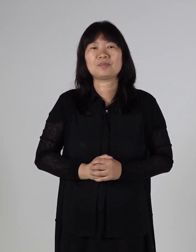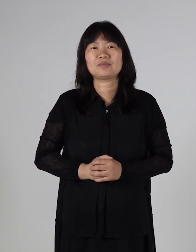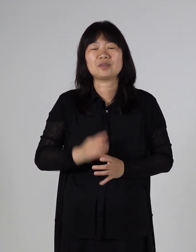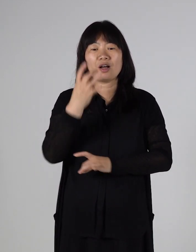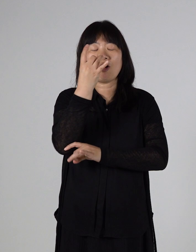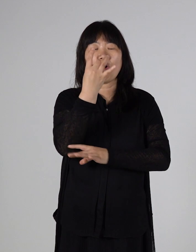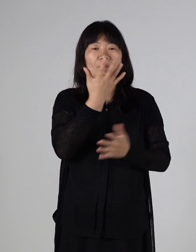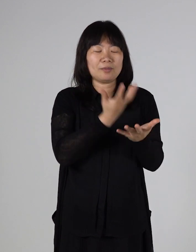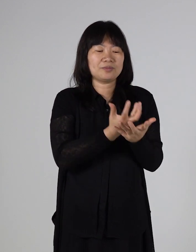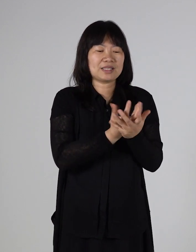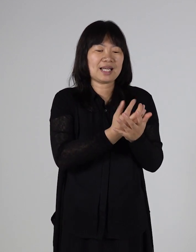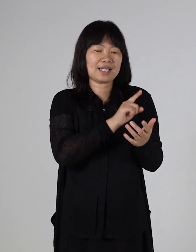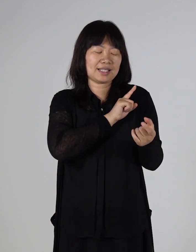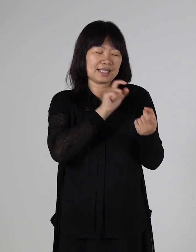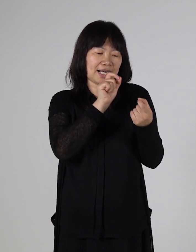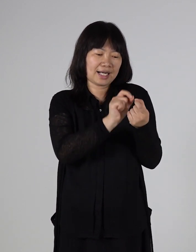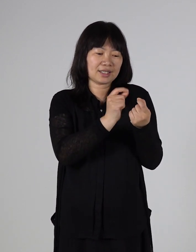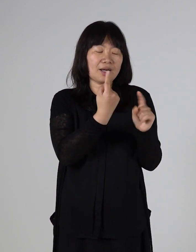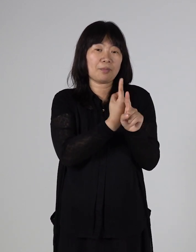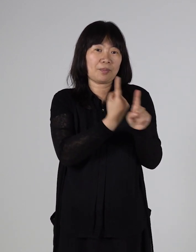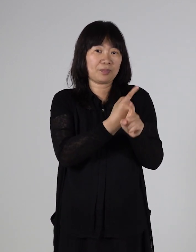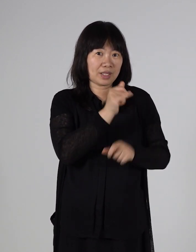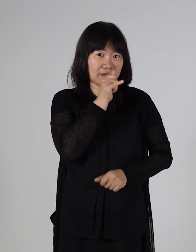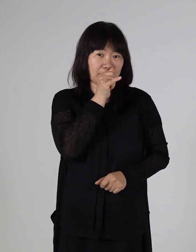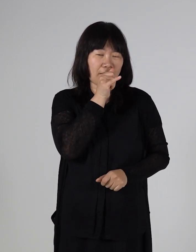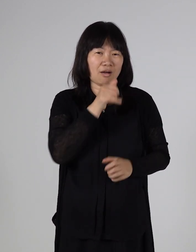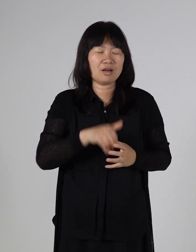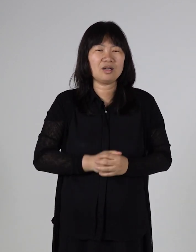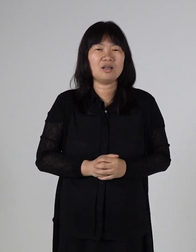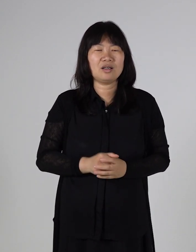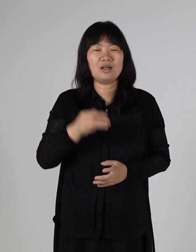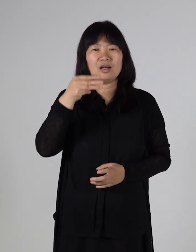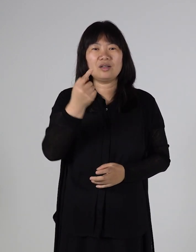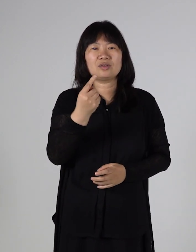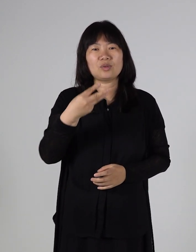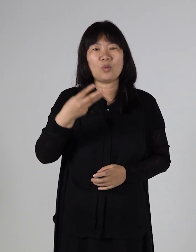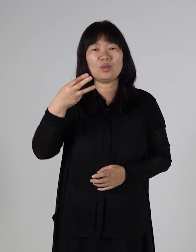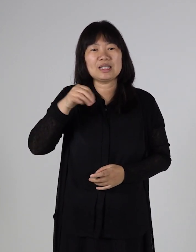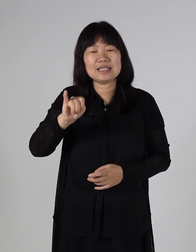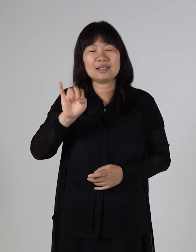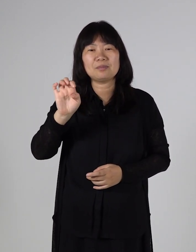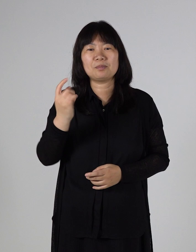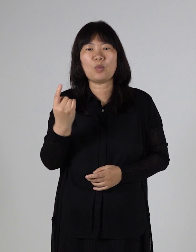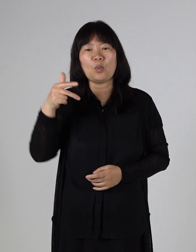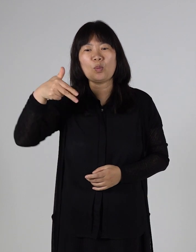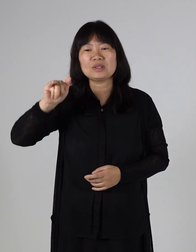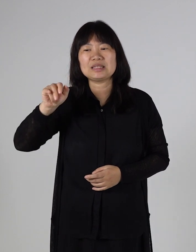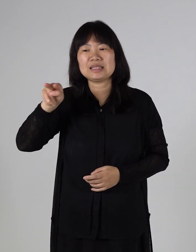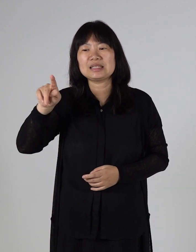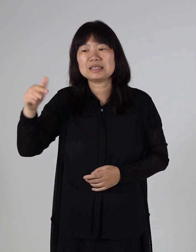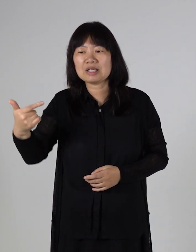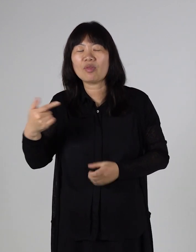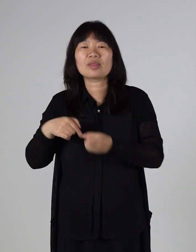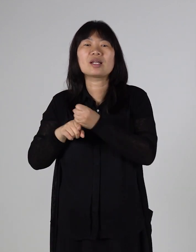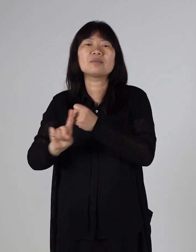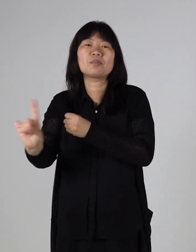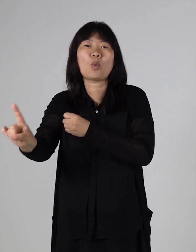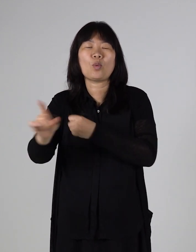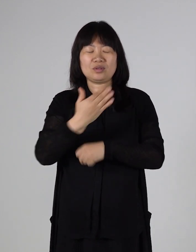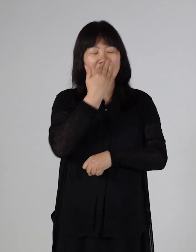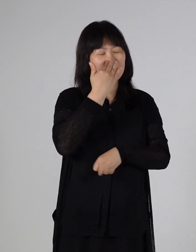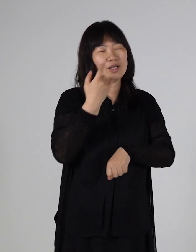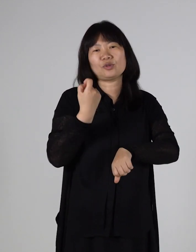원문에 가장 가깝게 번역을 했는데 lowly position. 이 무슨 뜻이냐고, 험블리하고